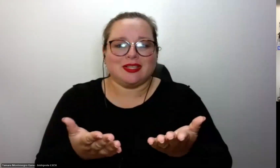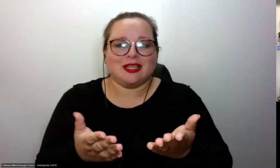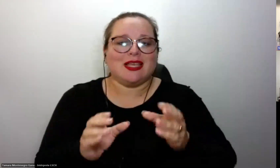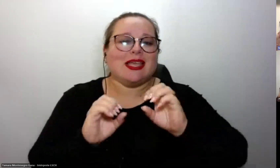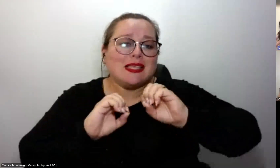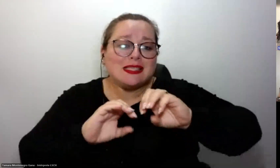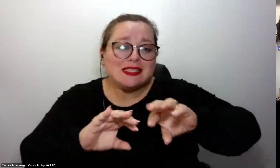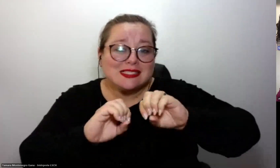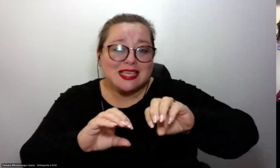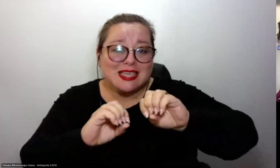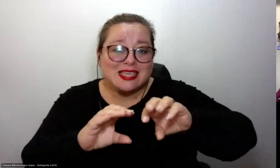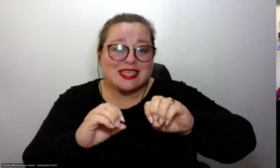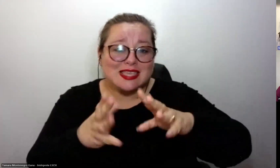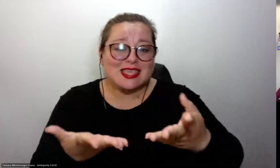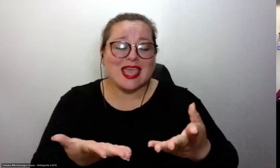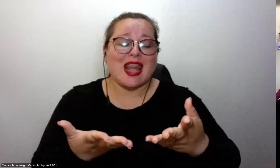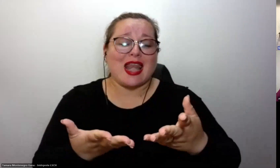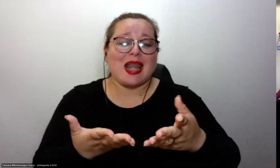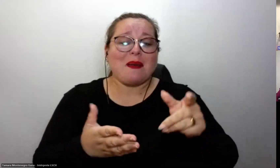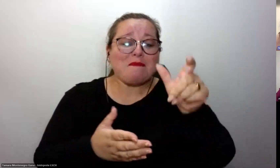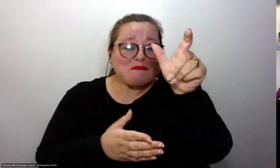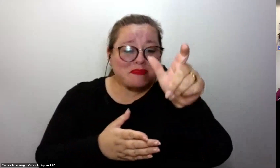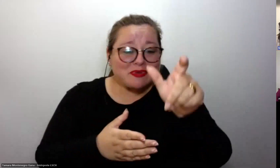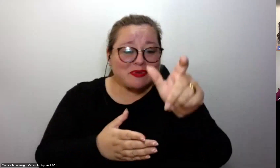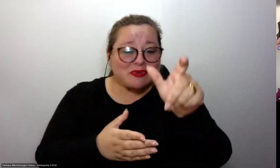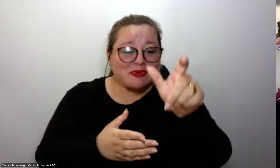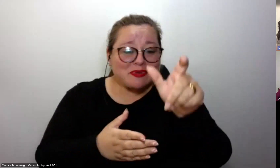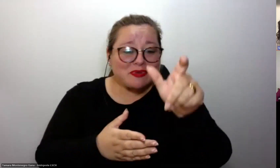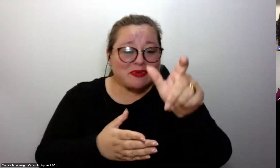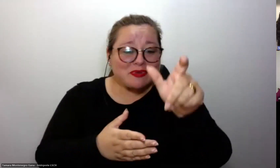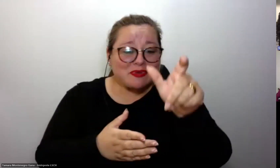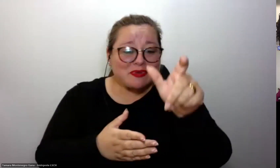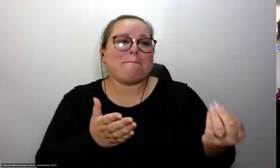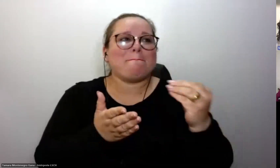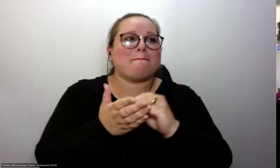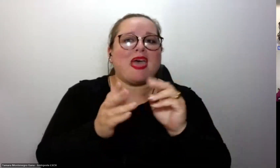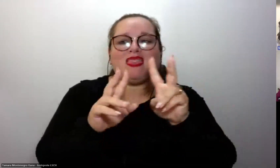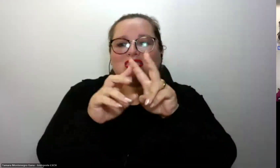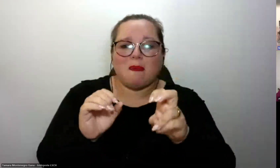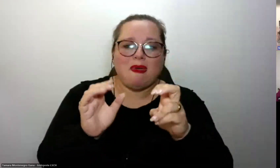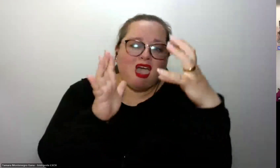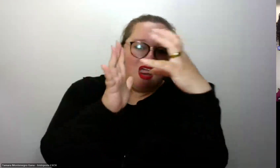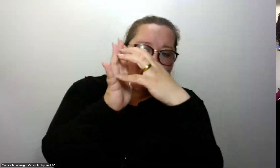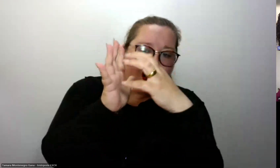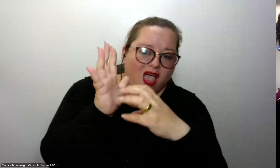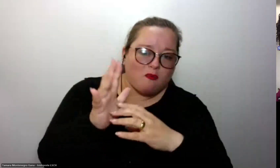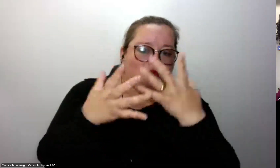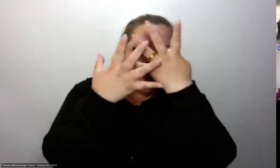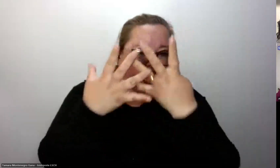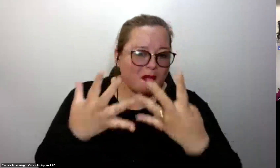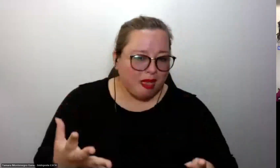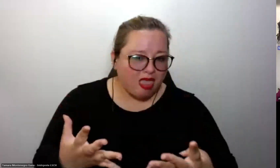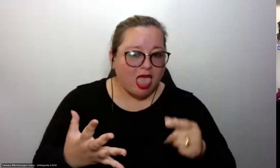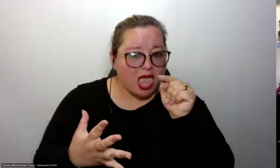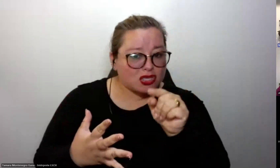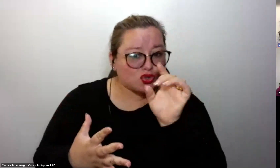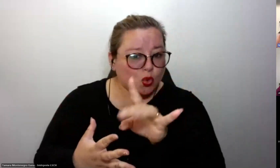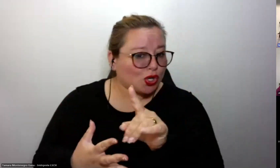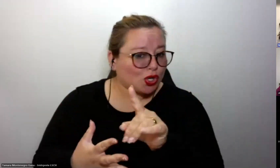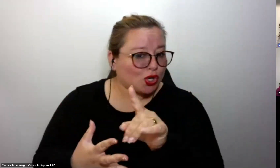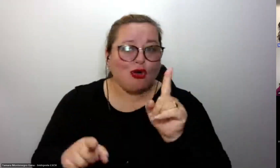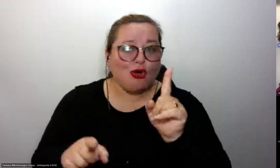educar, formar, más allá de los contenidos académicos, en otros aspectos que